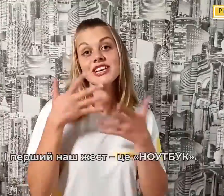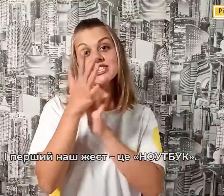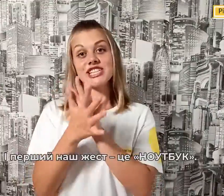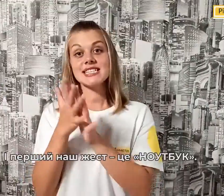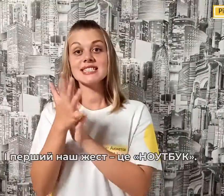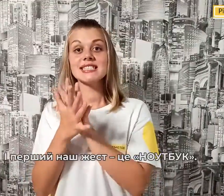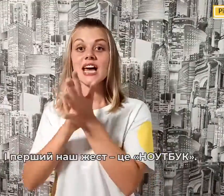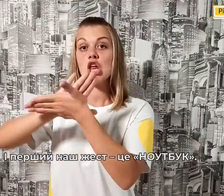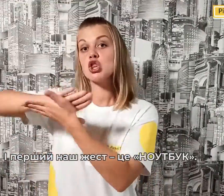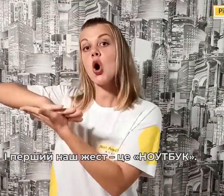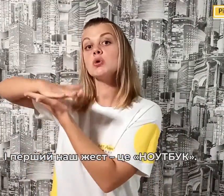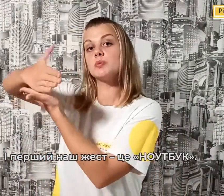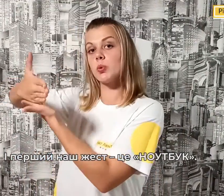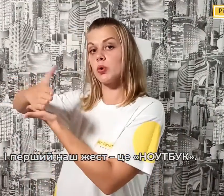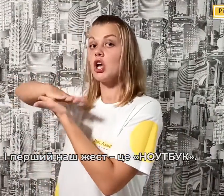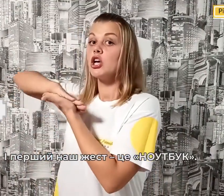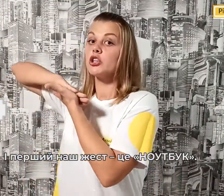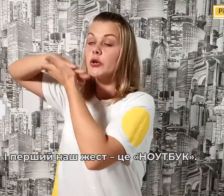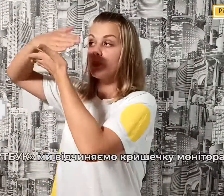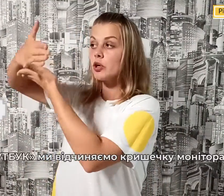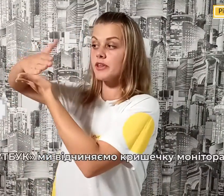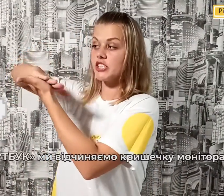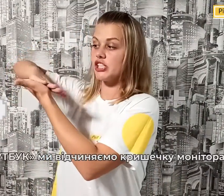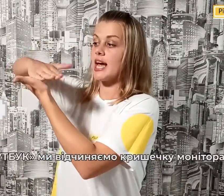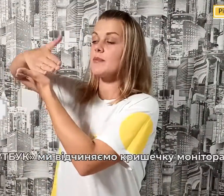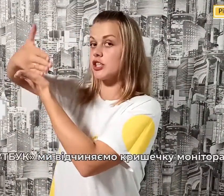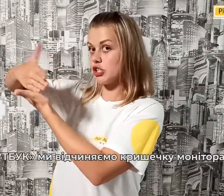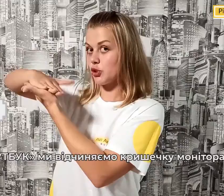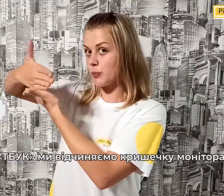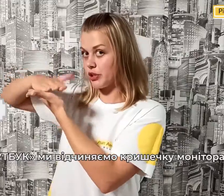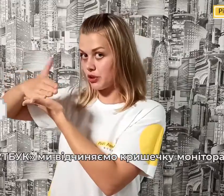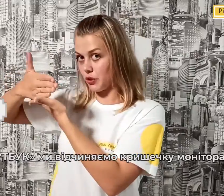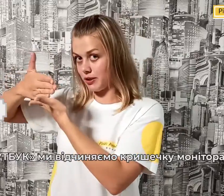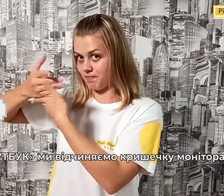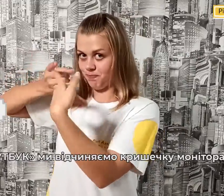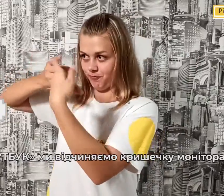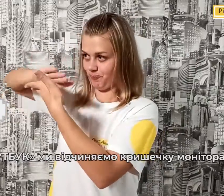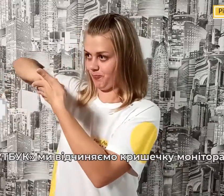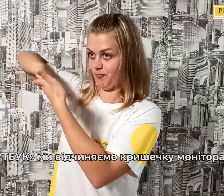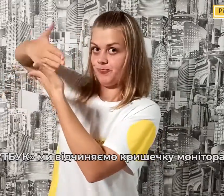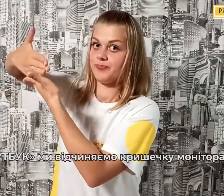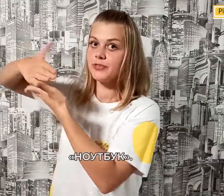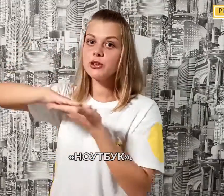наш жест – це ноутбук. Ноутбук ми відчиняємо кришечку монітора.